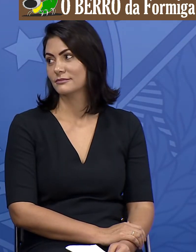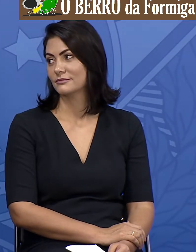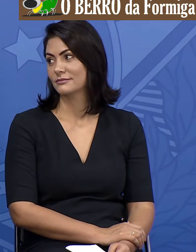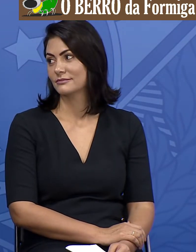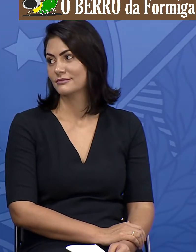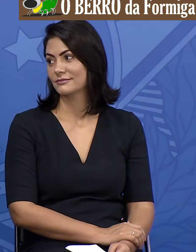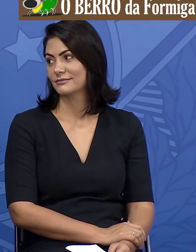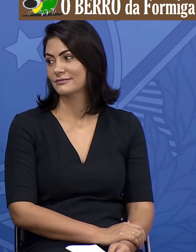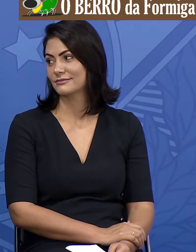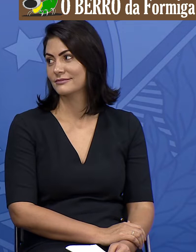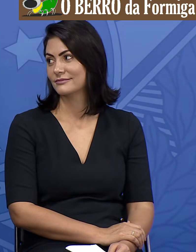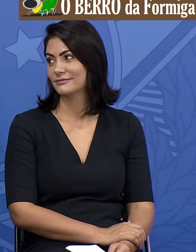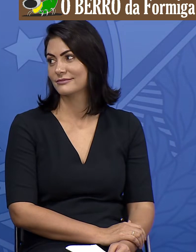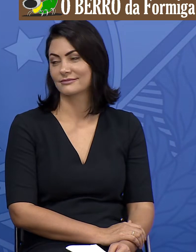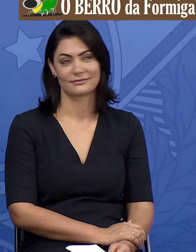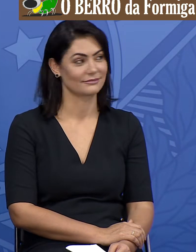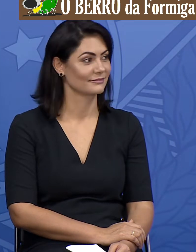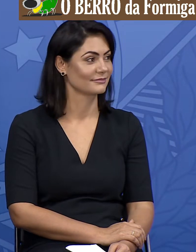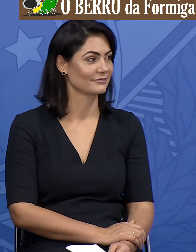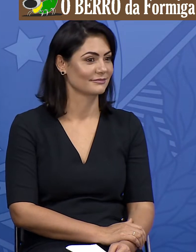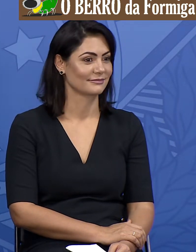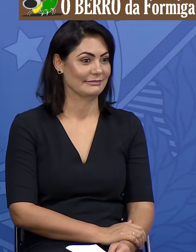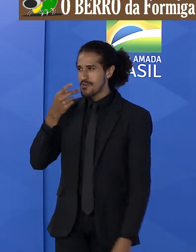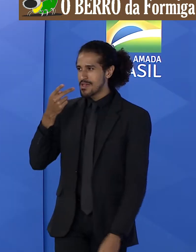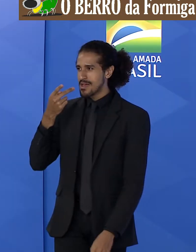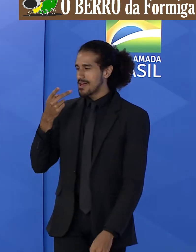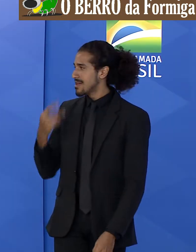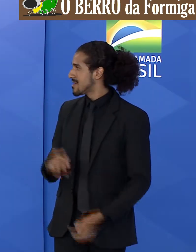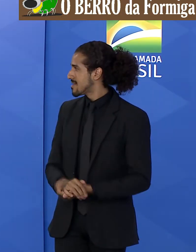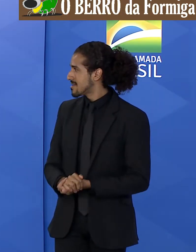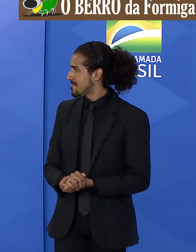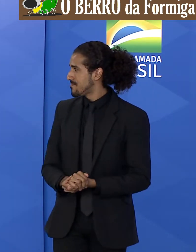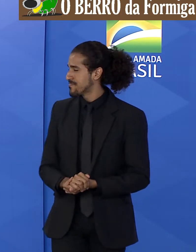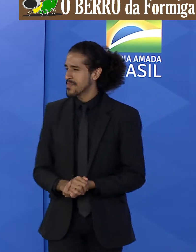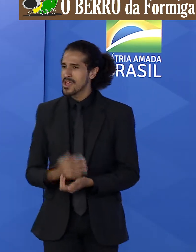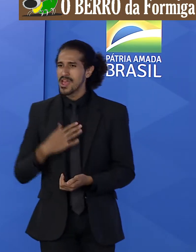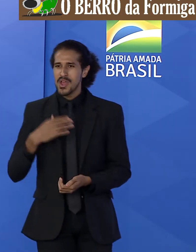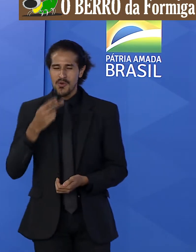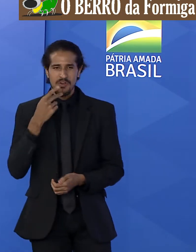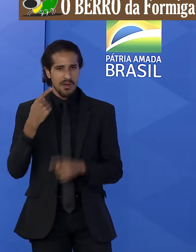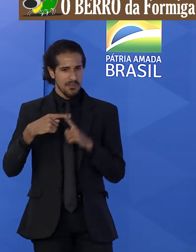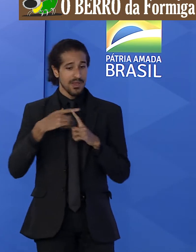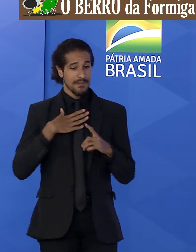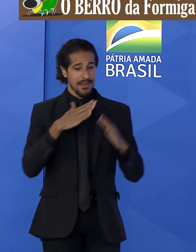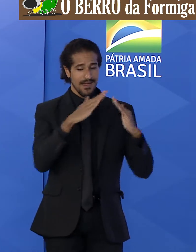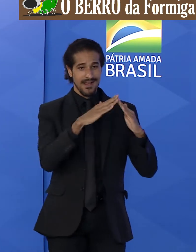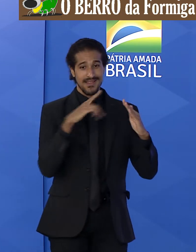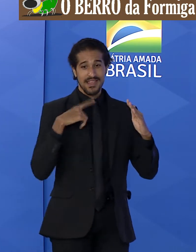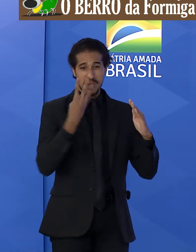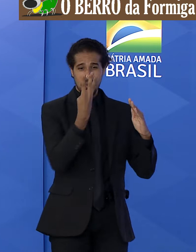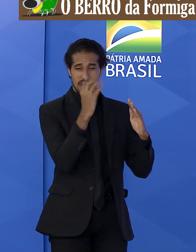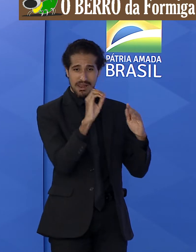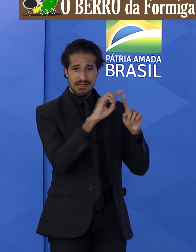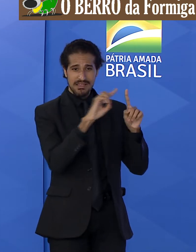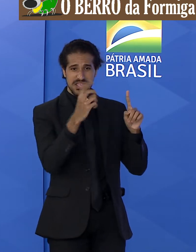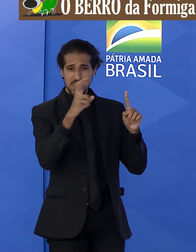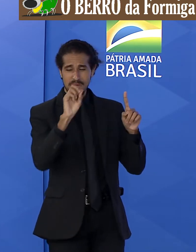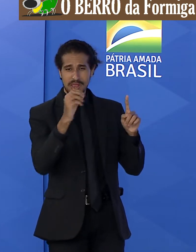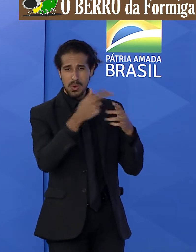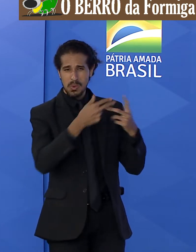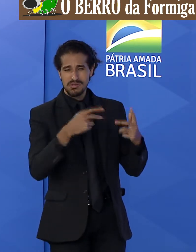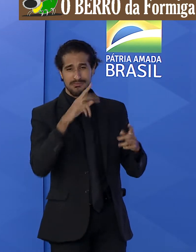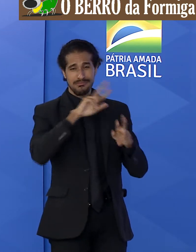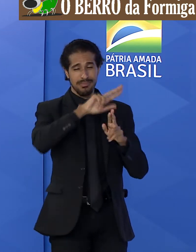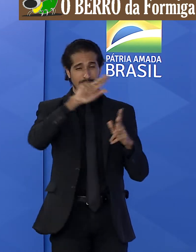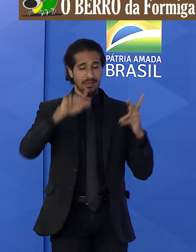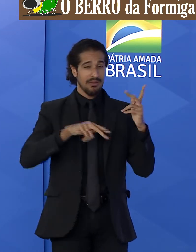isso aí eu vou falar como, eu vou falar como na minha casa eu tenho 40, 50 coisas diferentes para fazer mas quando